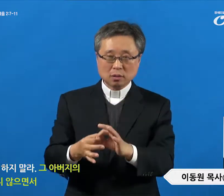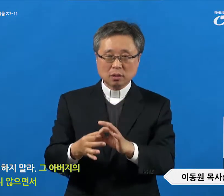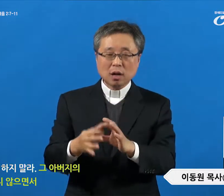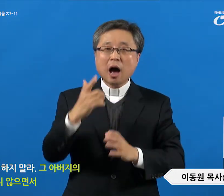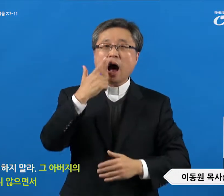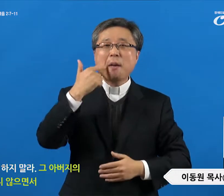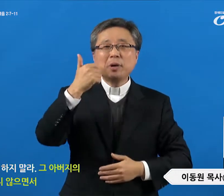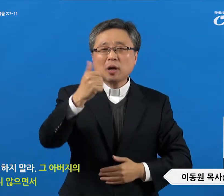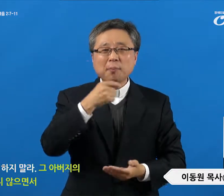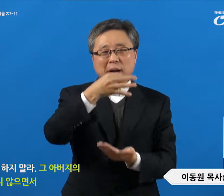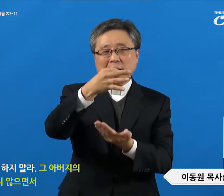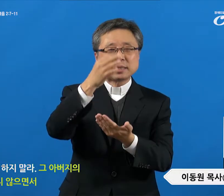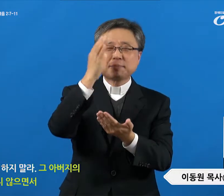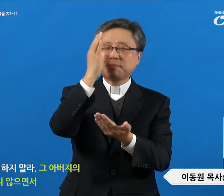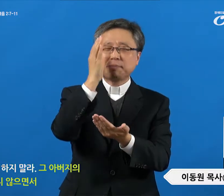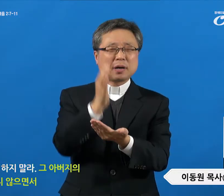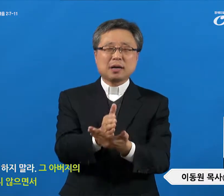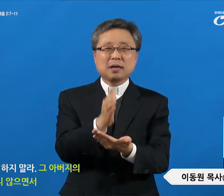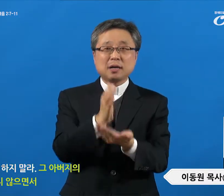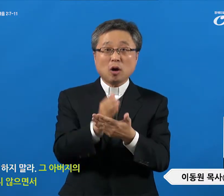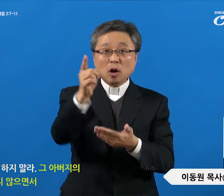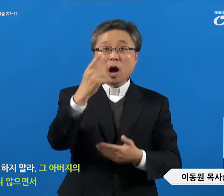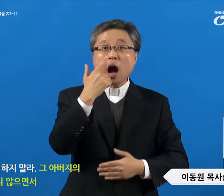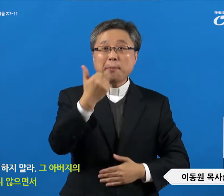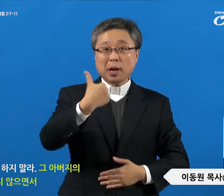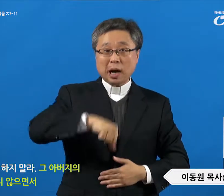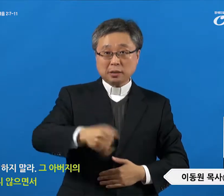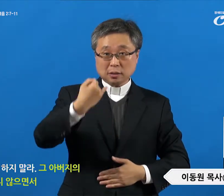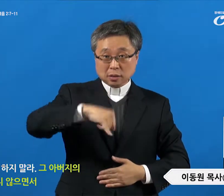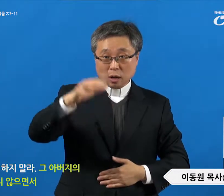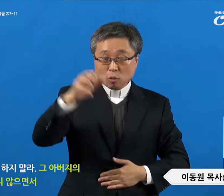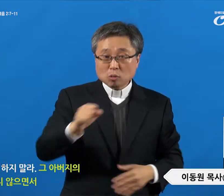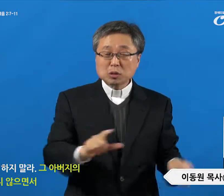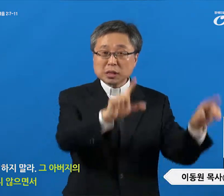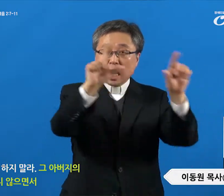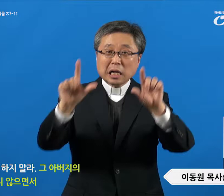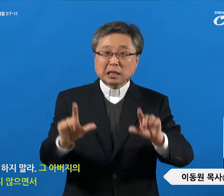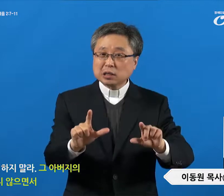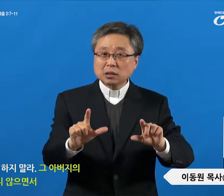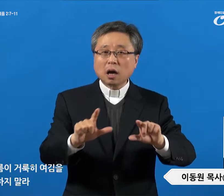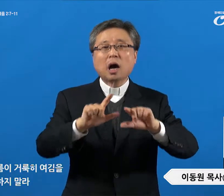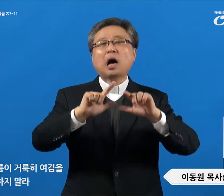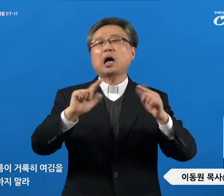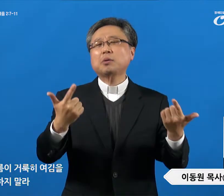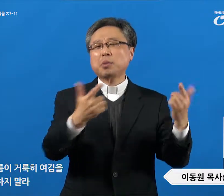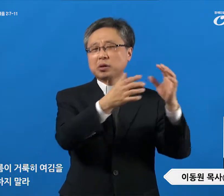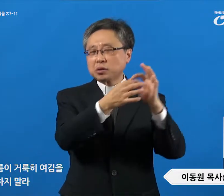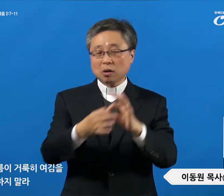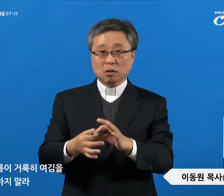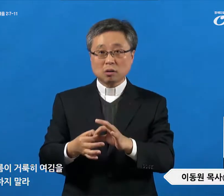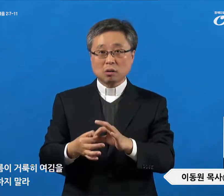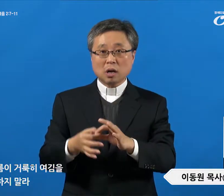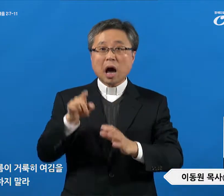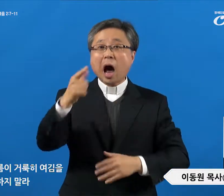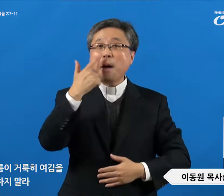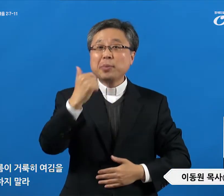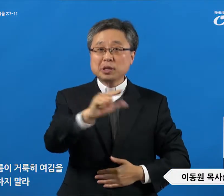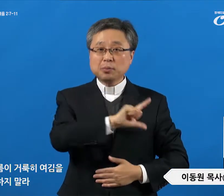아버지라고 하지 말라. 그 아버지의 아들, 딸로 살지도 않으면서 아버지의 이름이 거룩히 여김을 받으시오며